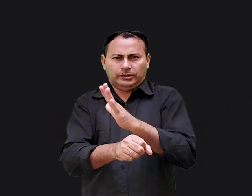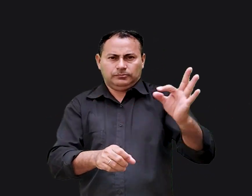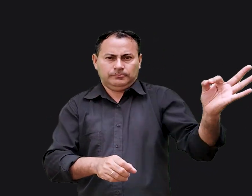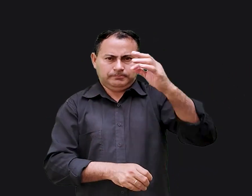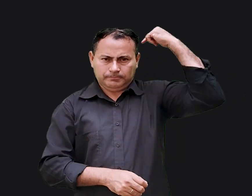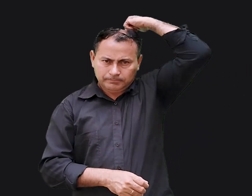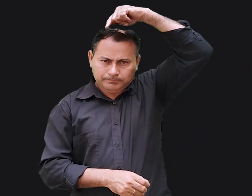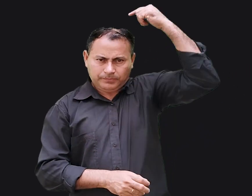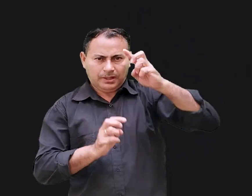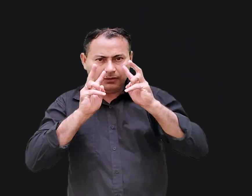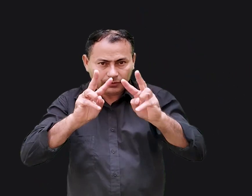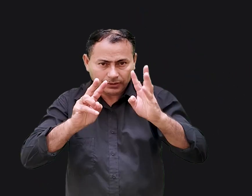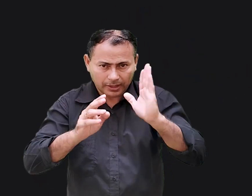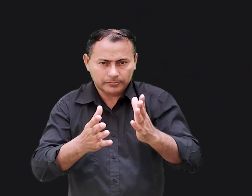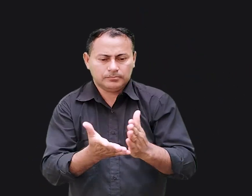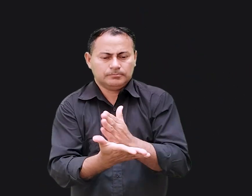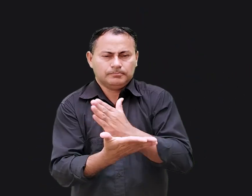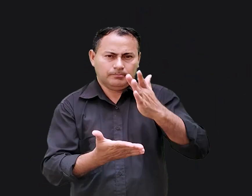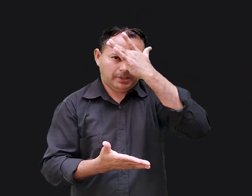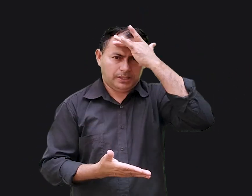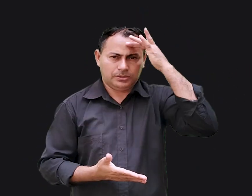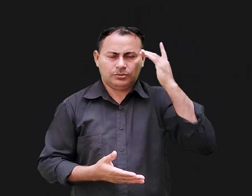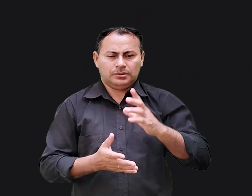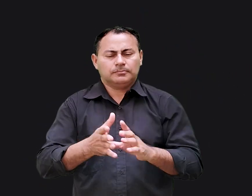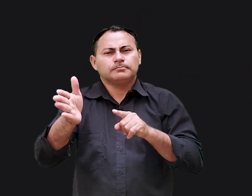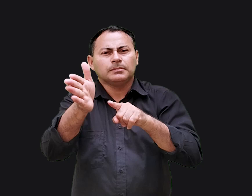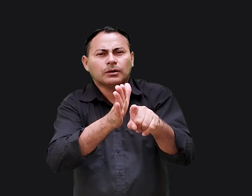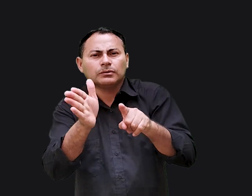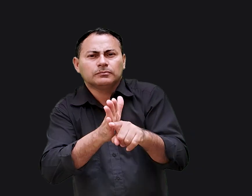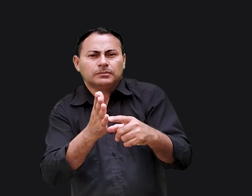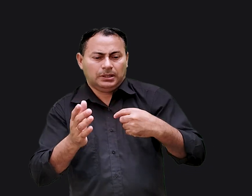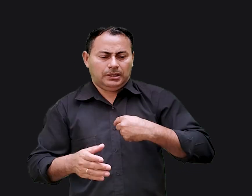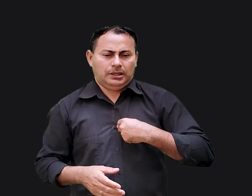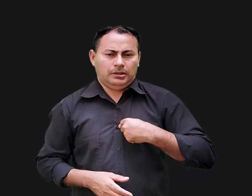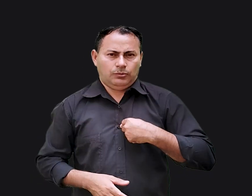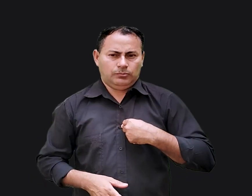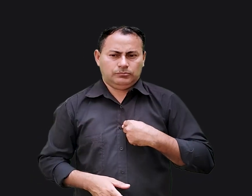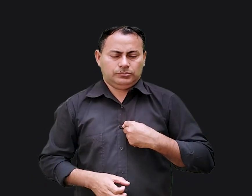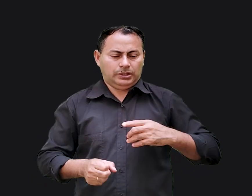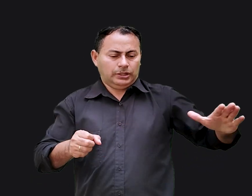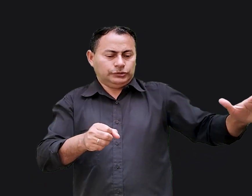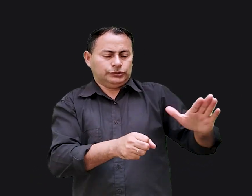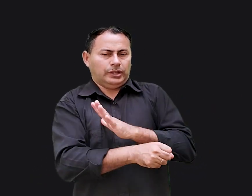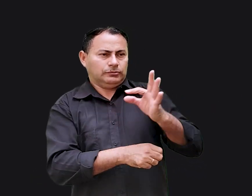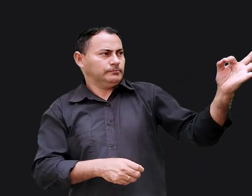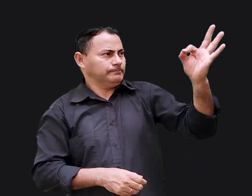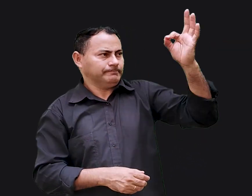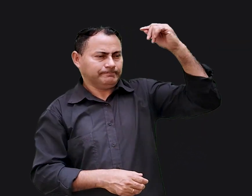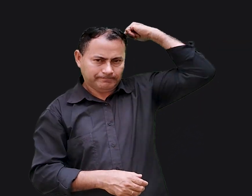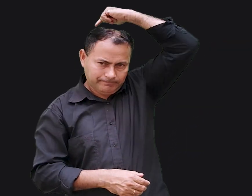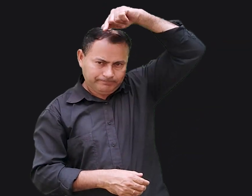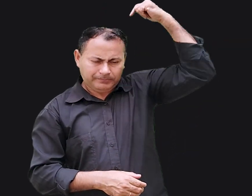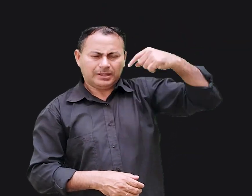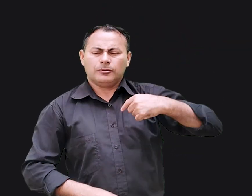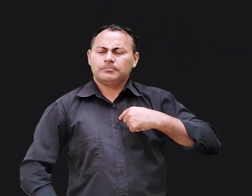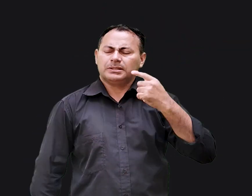Santo? Já ouviu, não? Pois é. Algumas pessoas já me perguntaram se eu era cheio do Espírito. Eu pensei